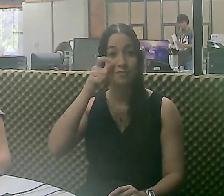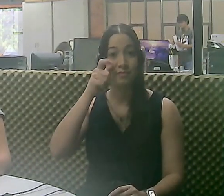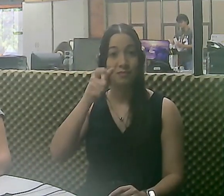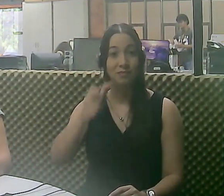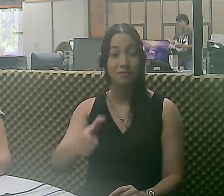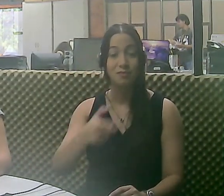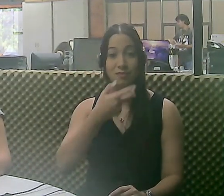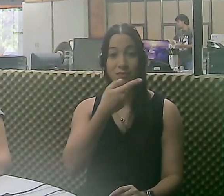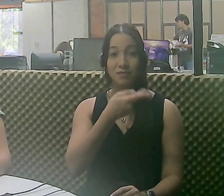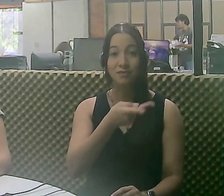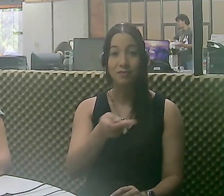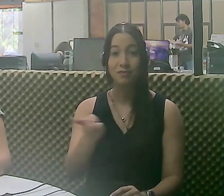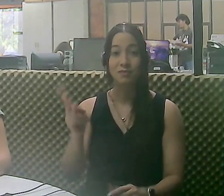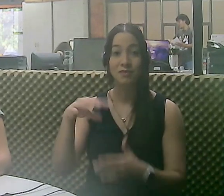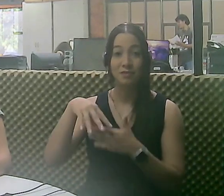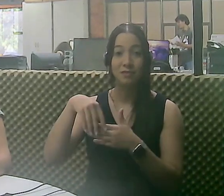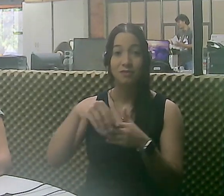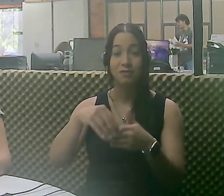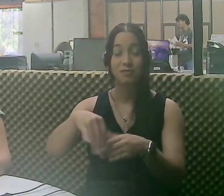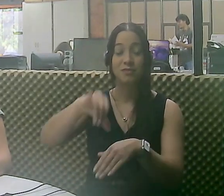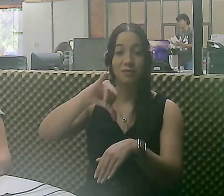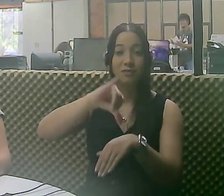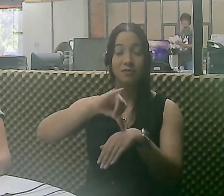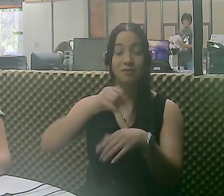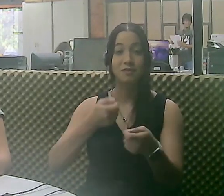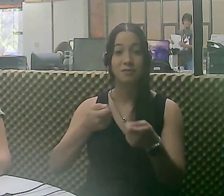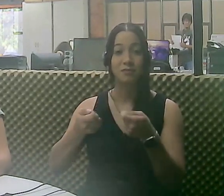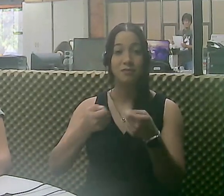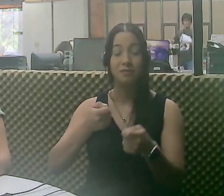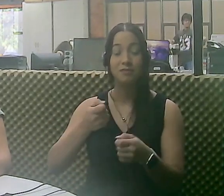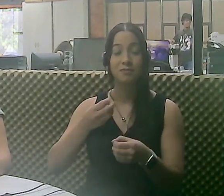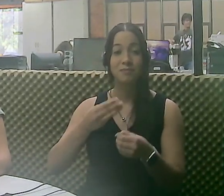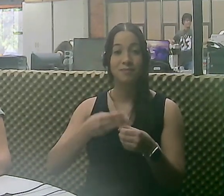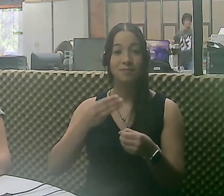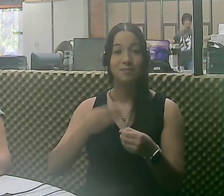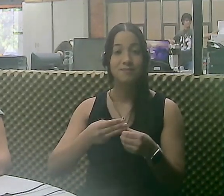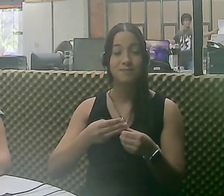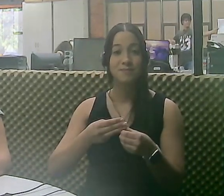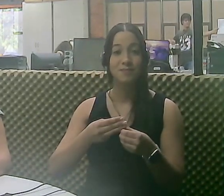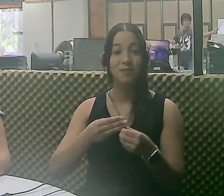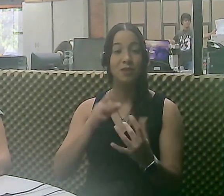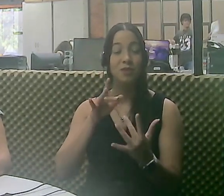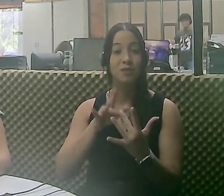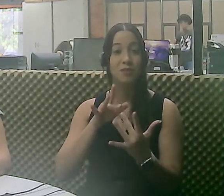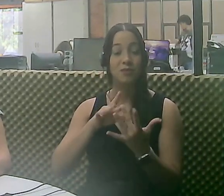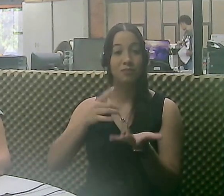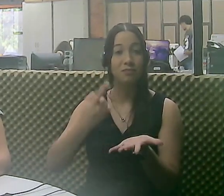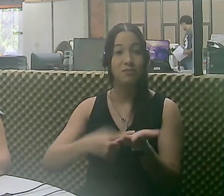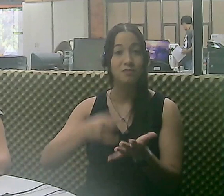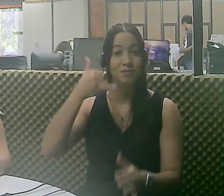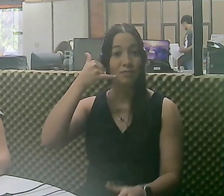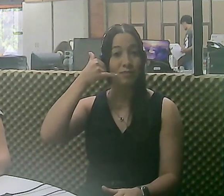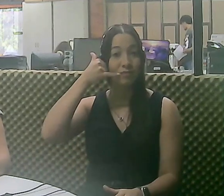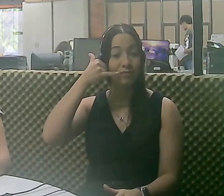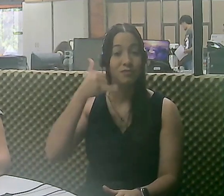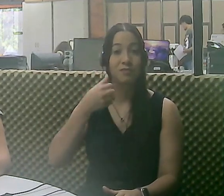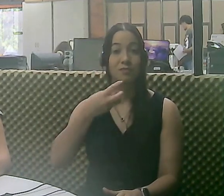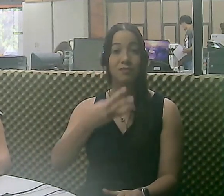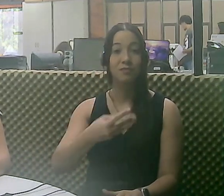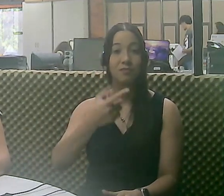em realizar uma visita guiada ao Centro Administrativo Municipal podem fazer o agendamento pelo telefone